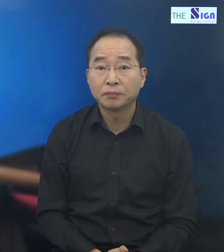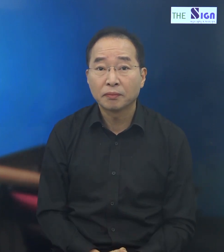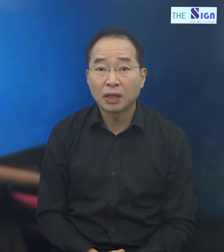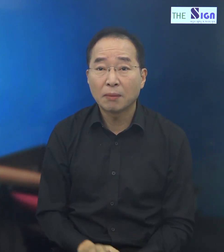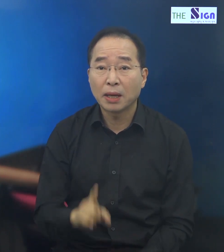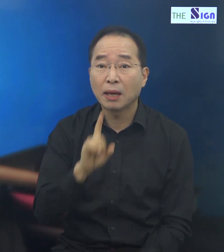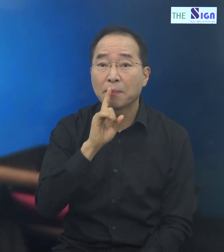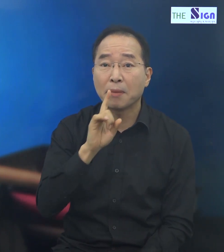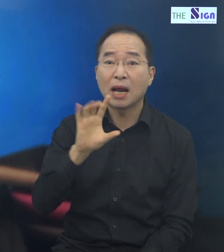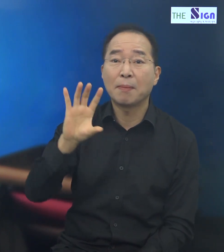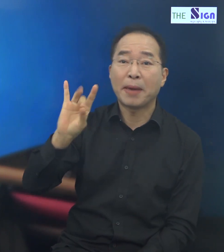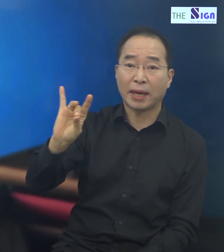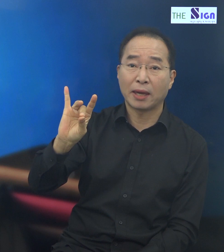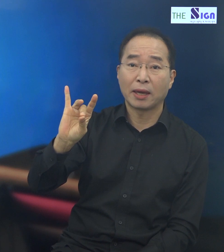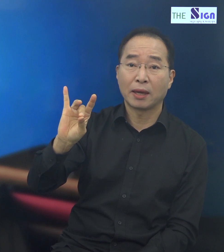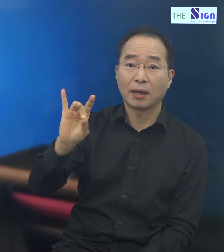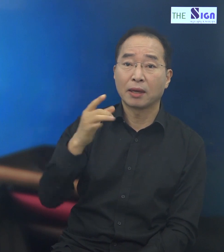그 다음에 말백.